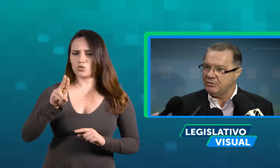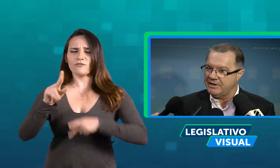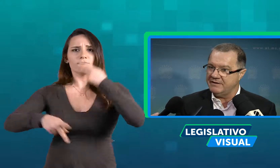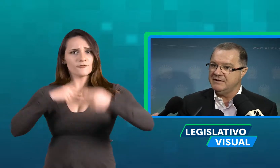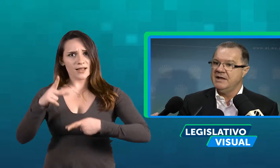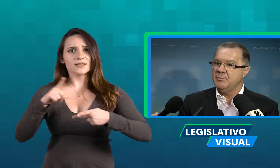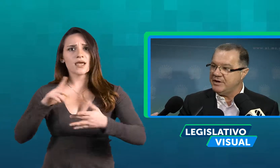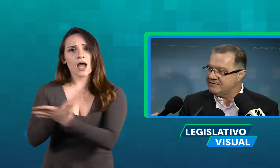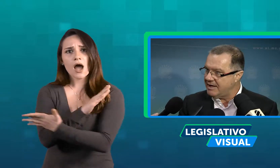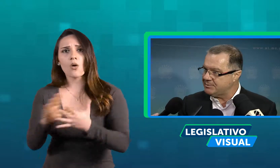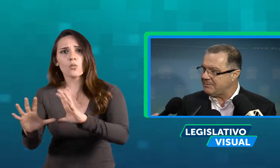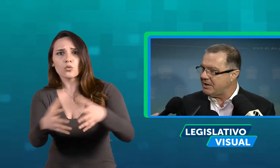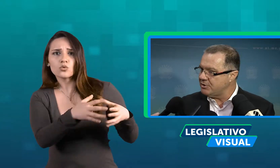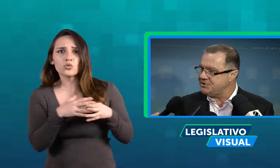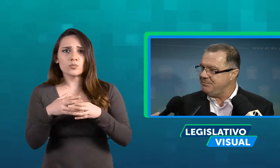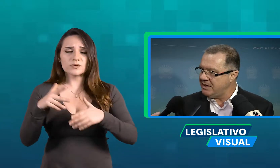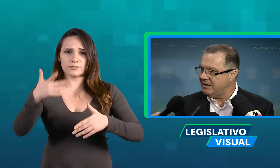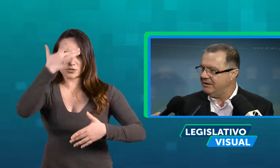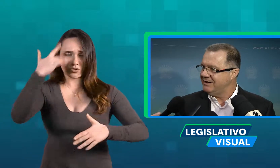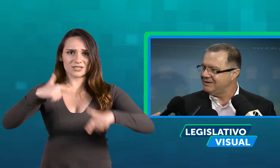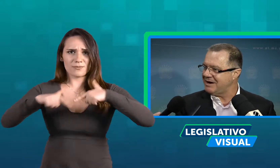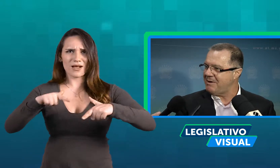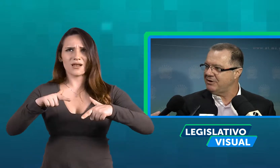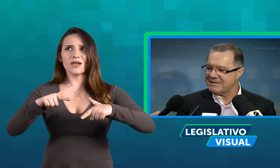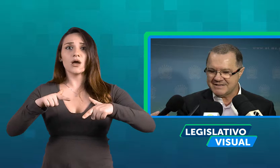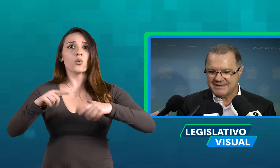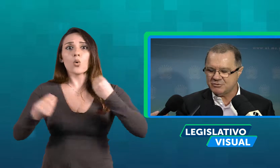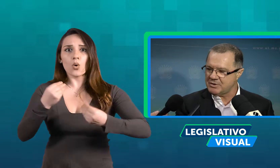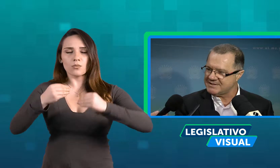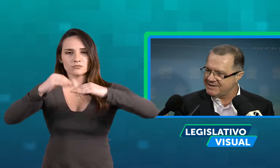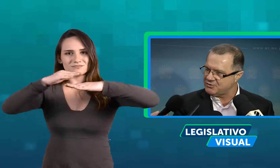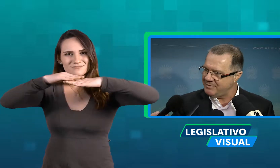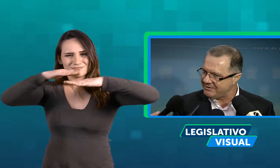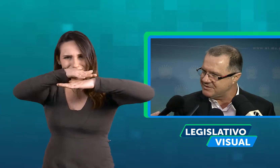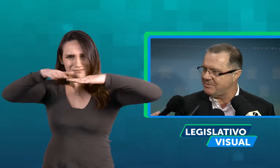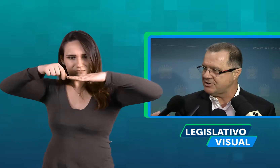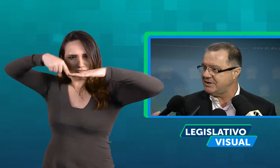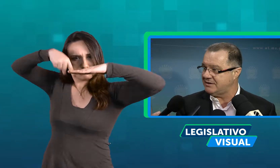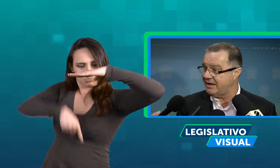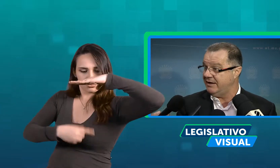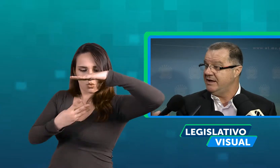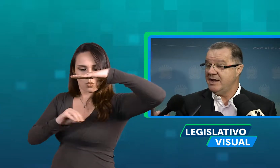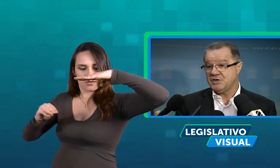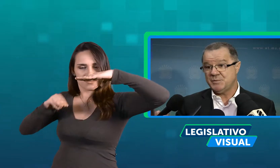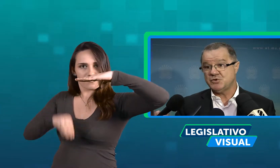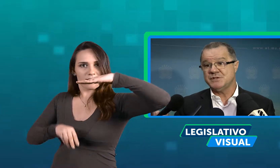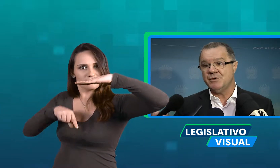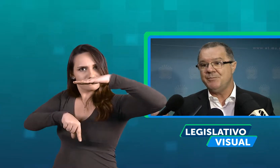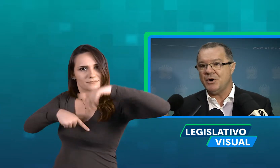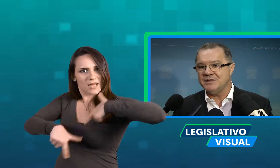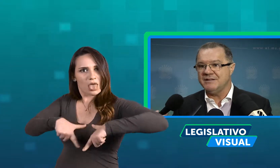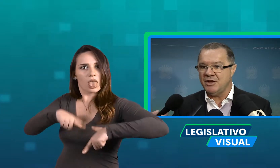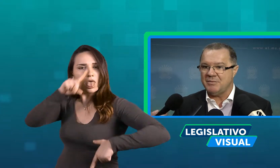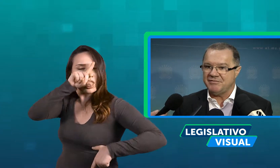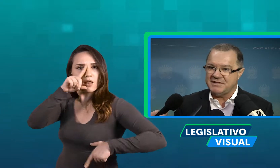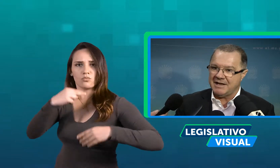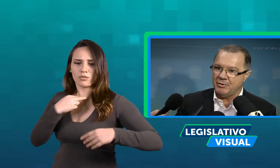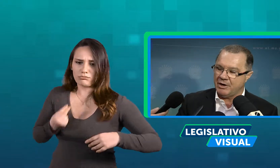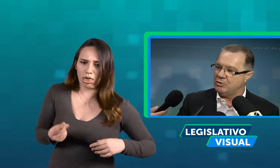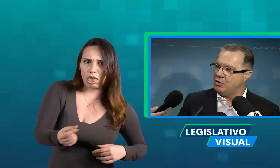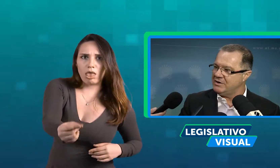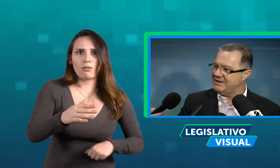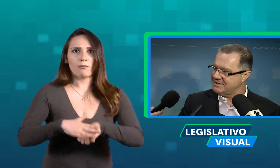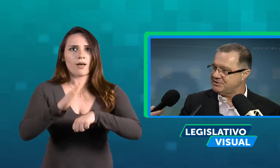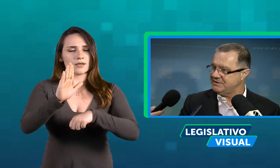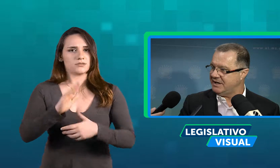tem categorias, por exemplo, trabalhadores de mina, que trabalham 300, 400 metros embaixo da terra. Essas pessoas não podem ter uma vida